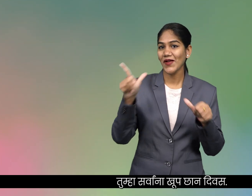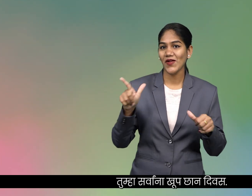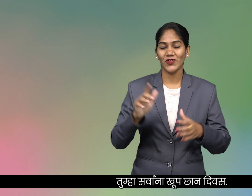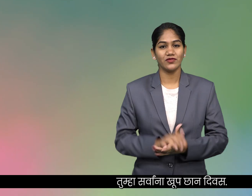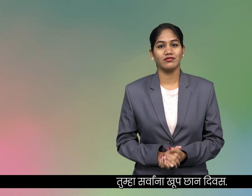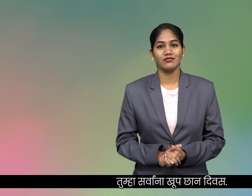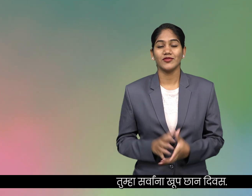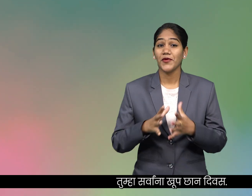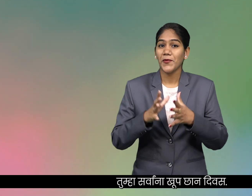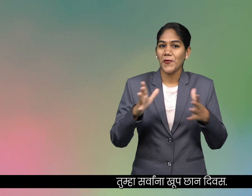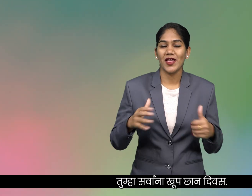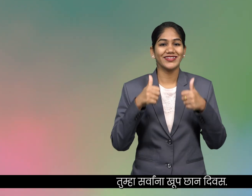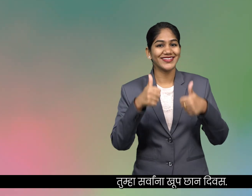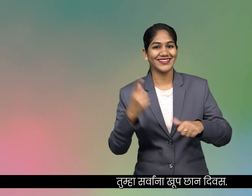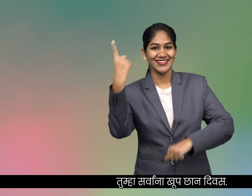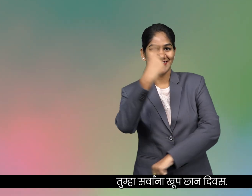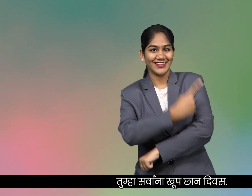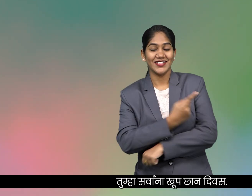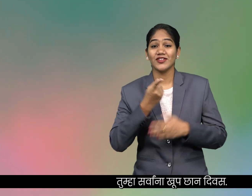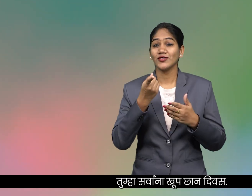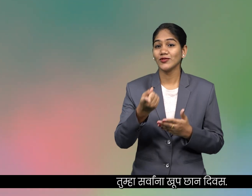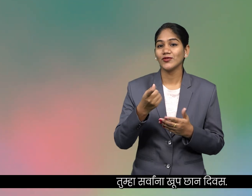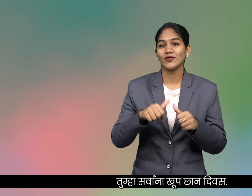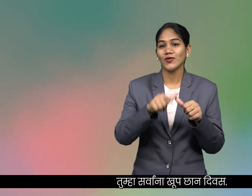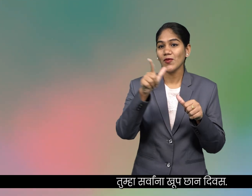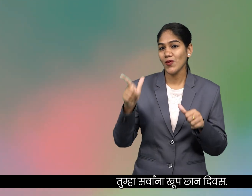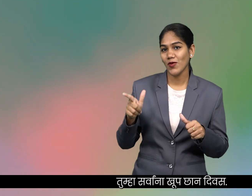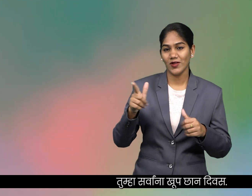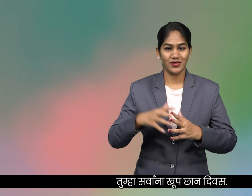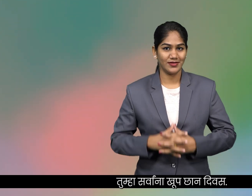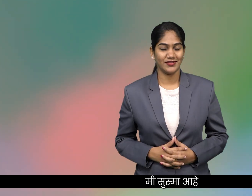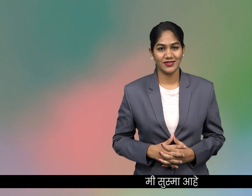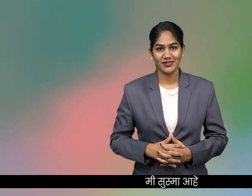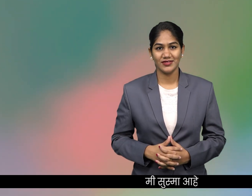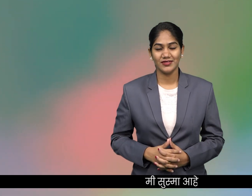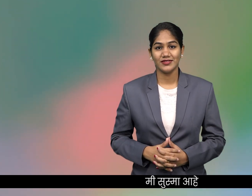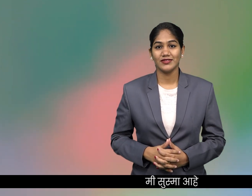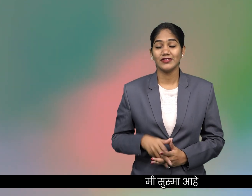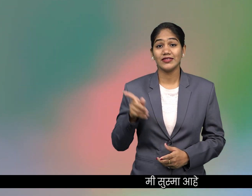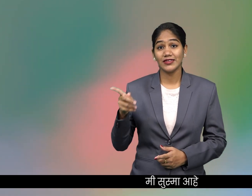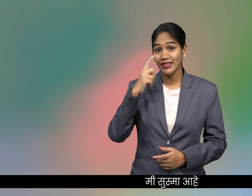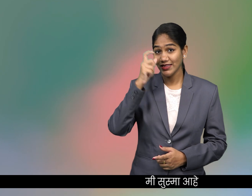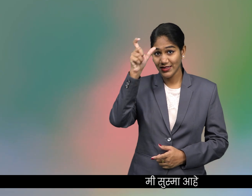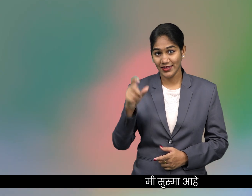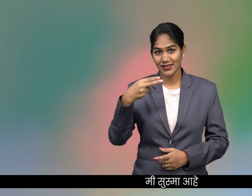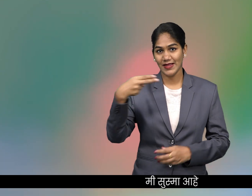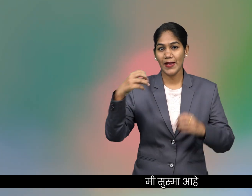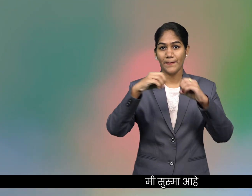नमस्कार. तुम्हा सर्वांना खूप छान दिवस आहे. मी आहे सुषमा.